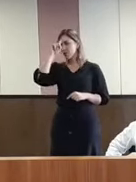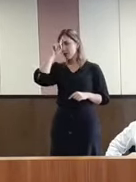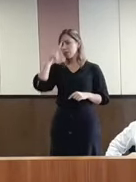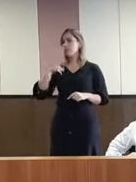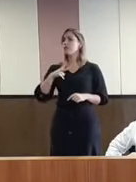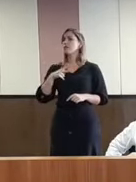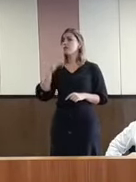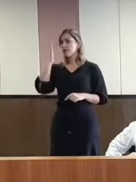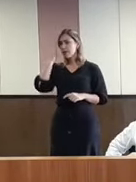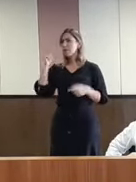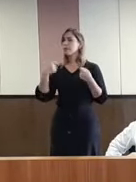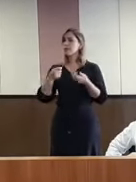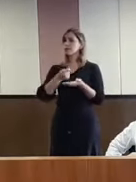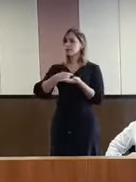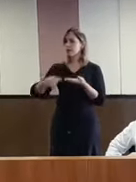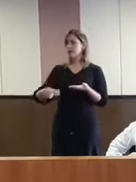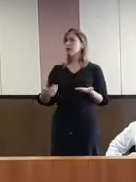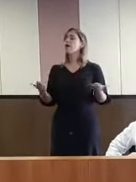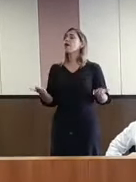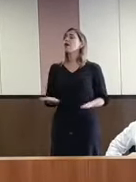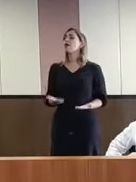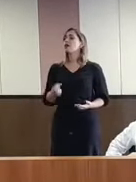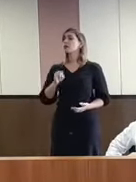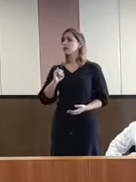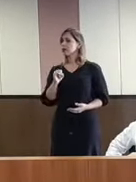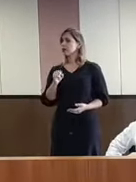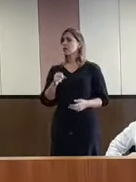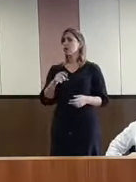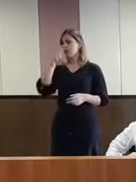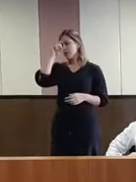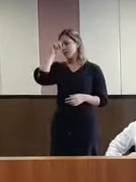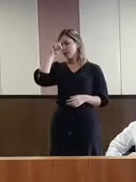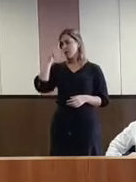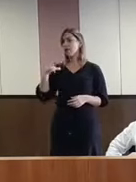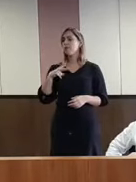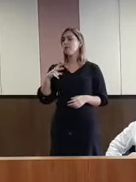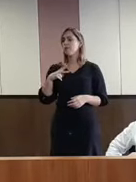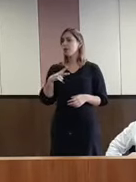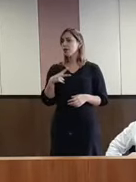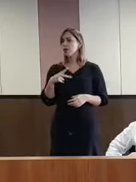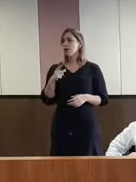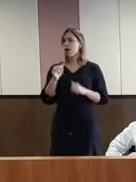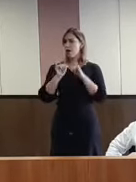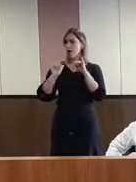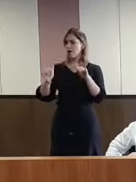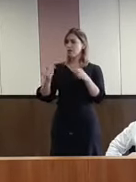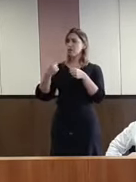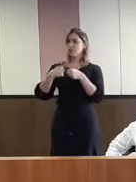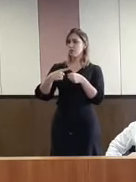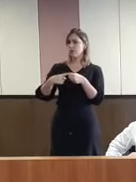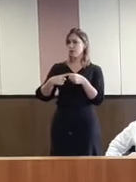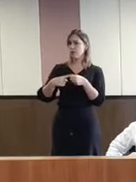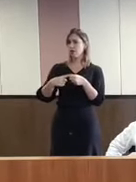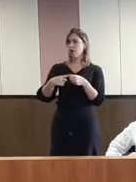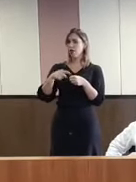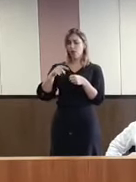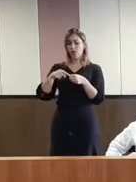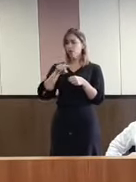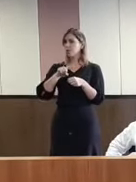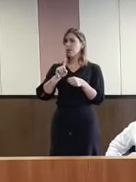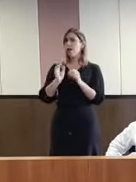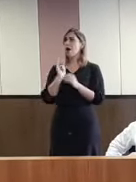sabe que tem que fazer a notificação. Agora, se um hospital privado notificar o município e o município não notificar o CIEVES estadual,